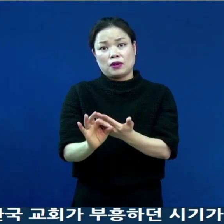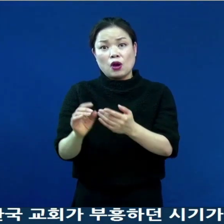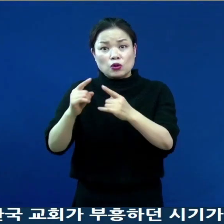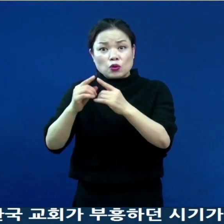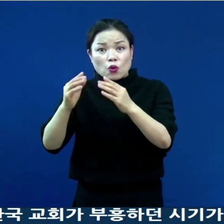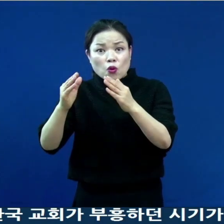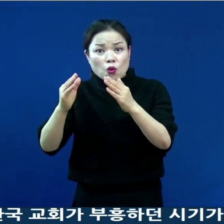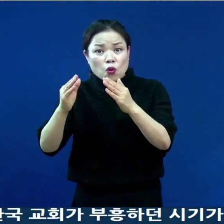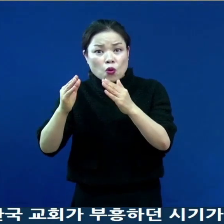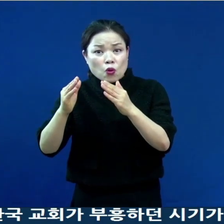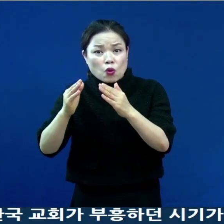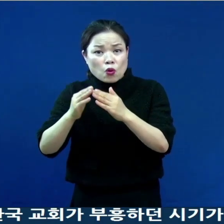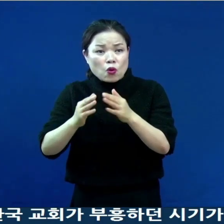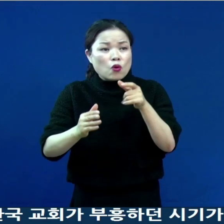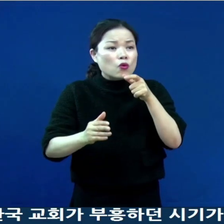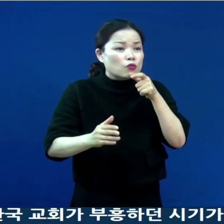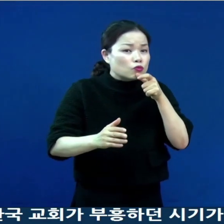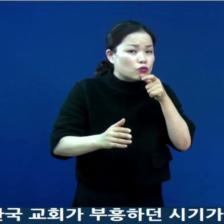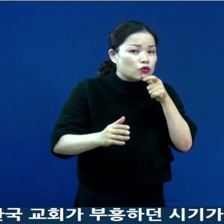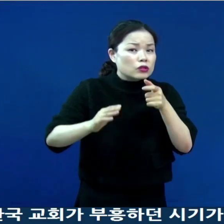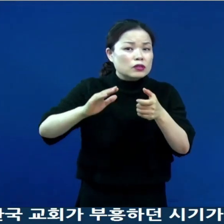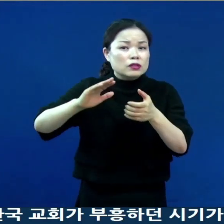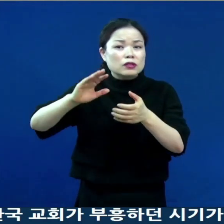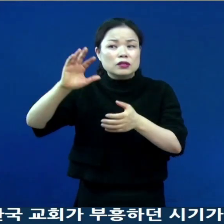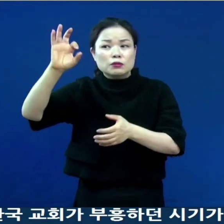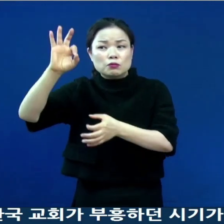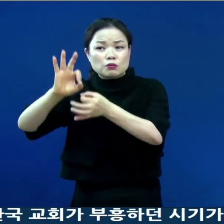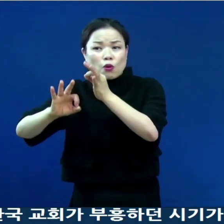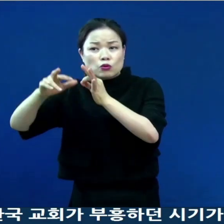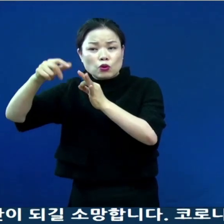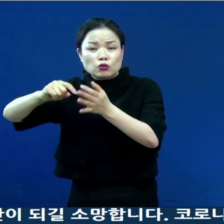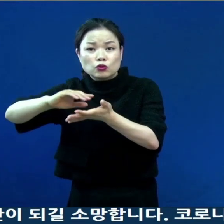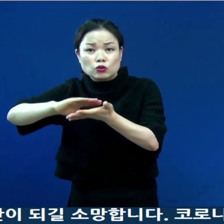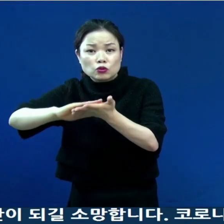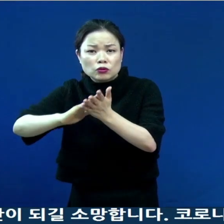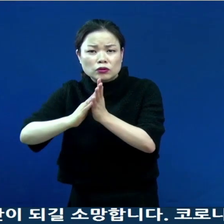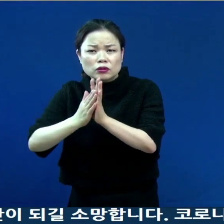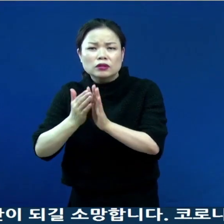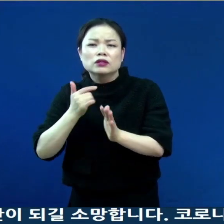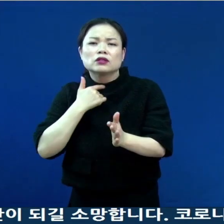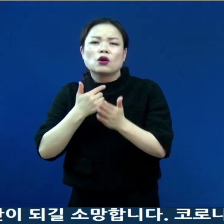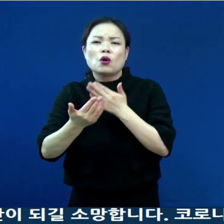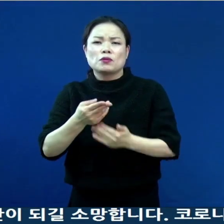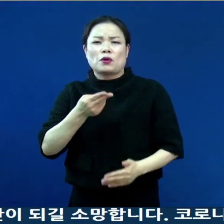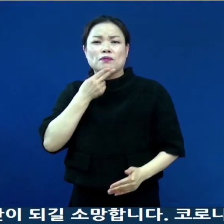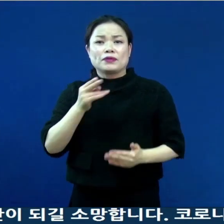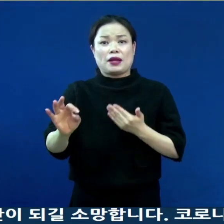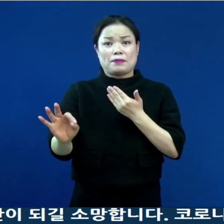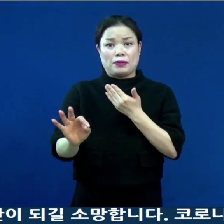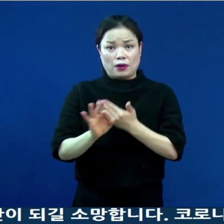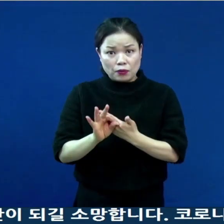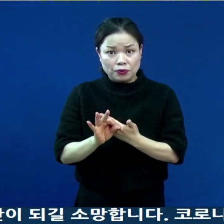교회가 정말 물이 포도주로 변한 그 변화의 경험을 갖고 있지 아니한다면,